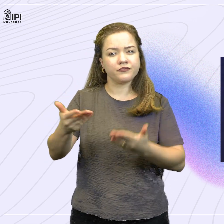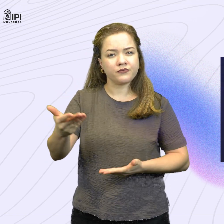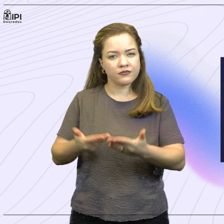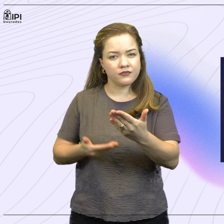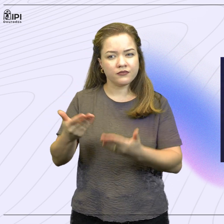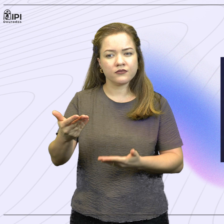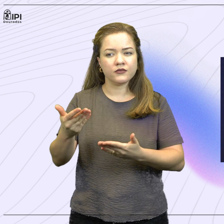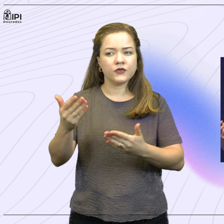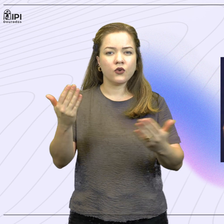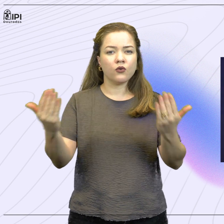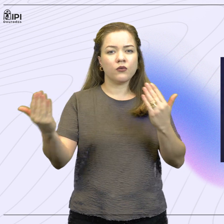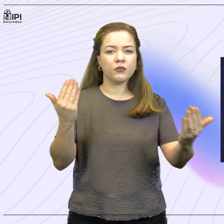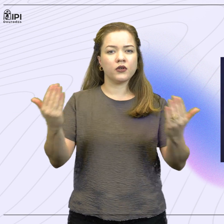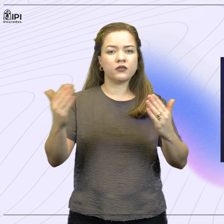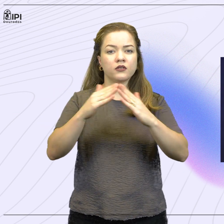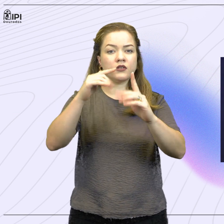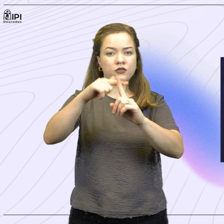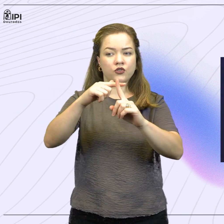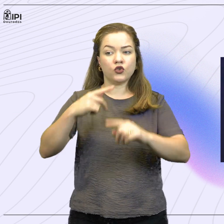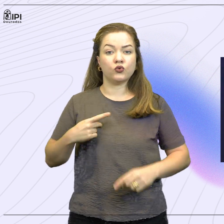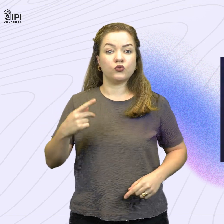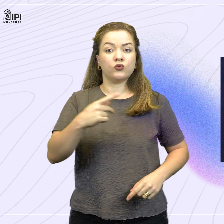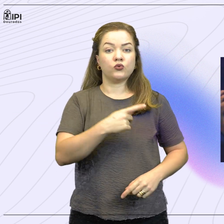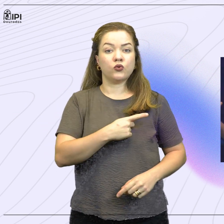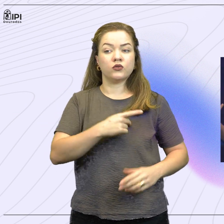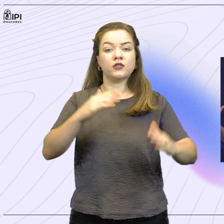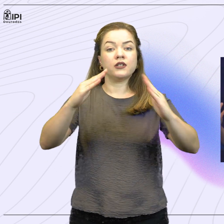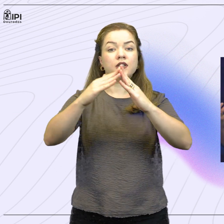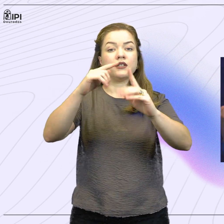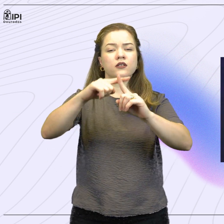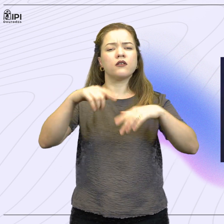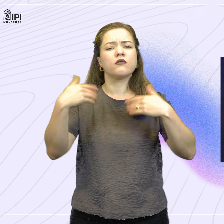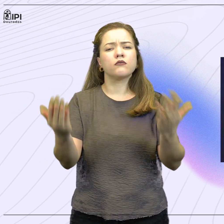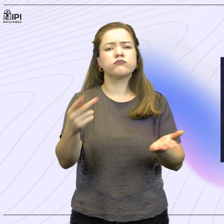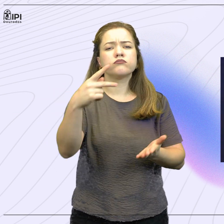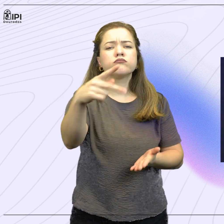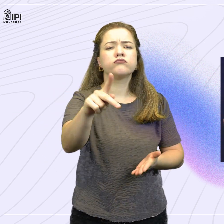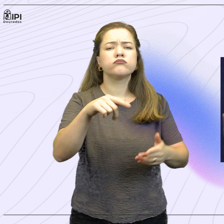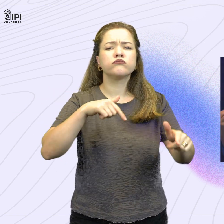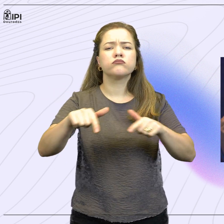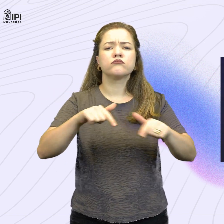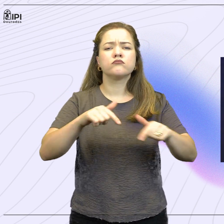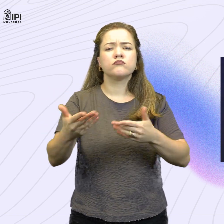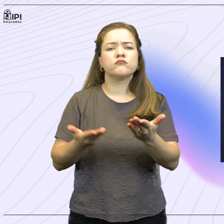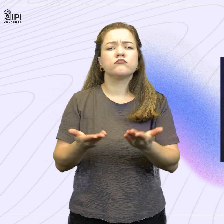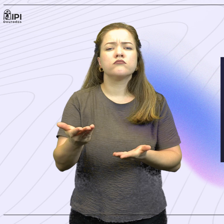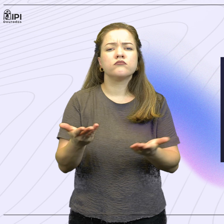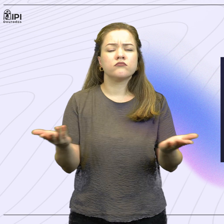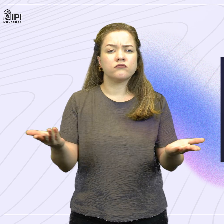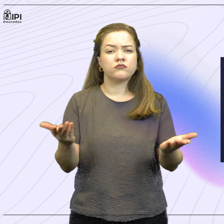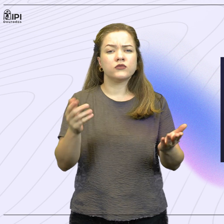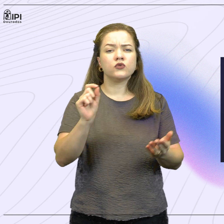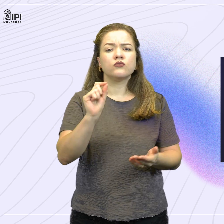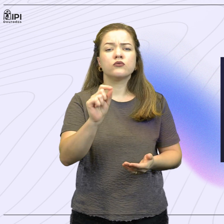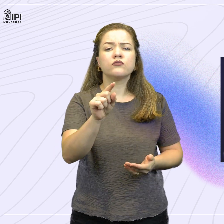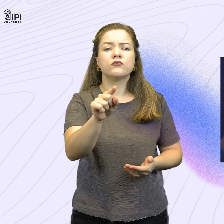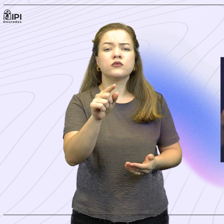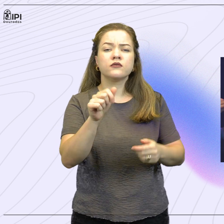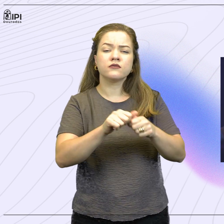da igreja, nós como povo de Deus, como igreja, qual é o seu serviço? O que você tem realizado e que você